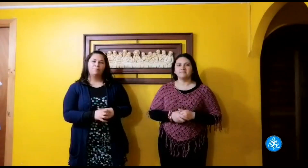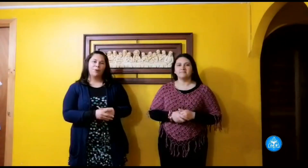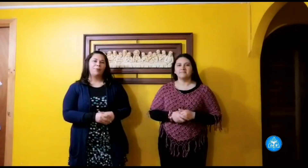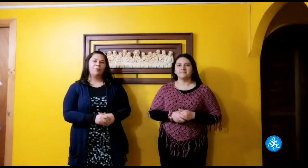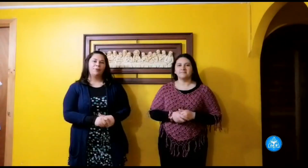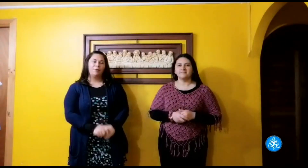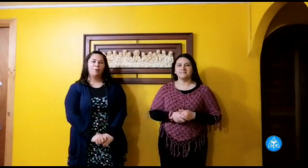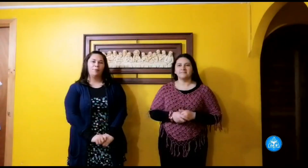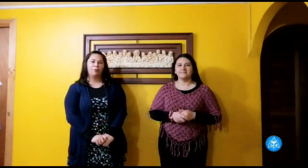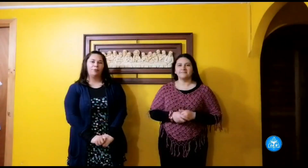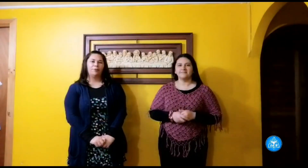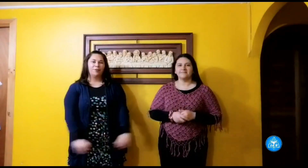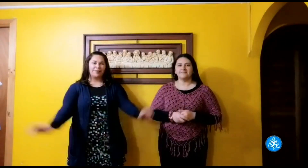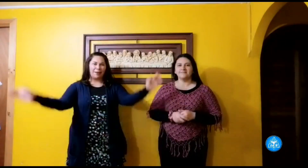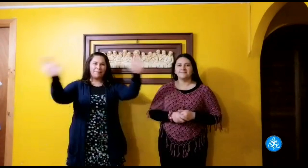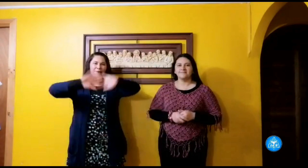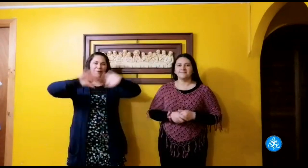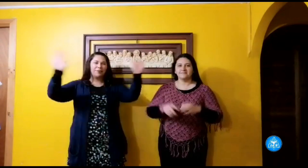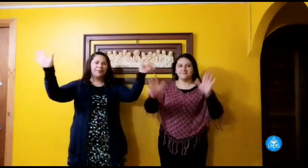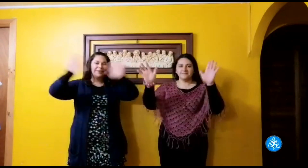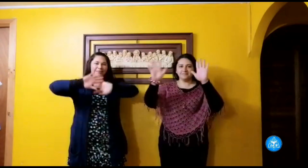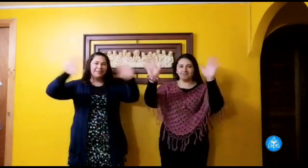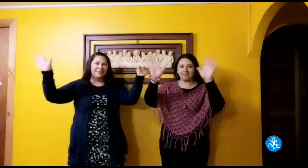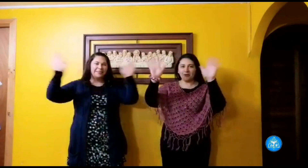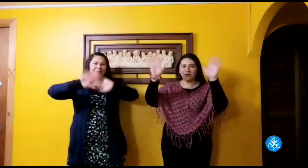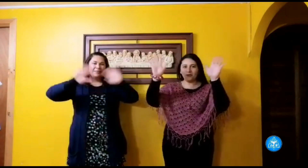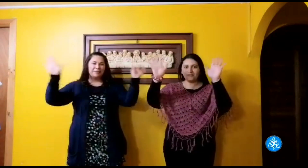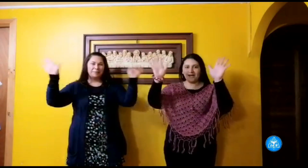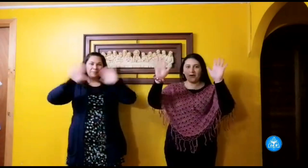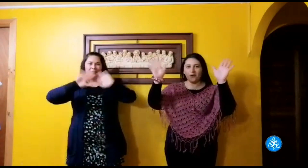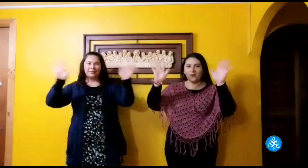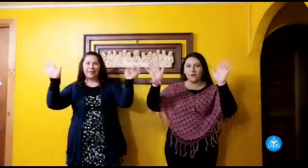muy pronto juntos. ¡Saludos! ¡Saludos!